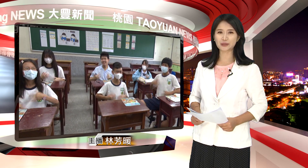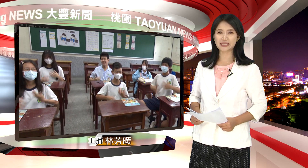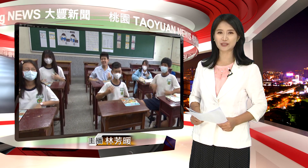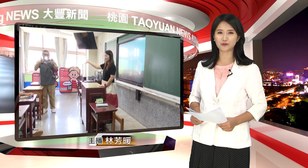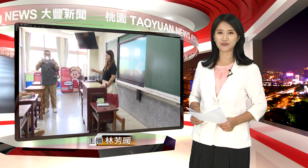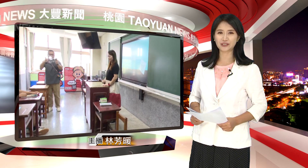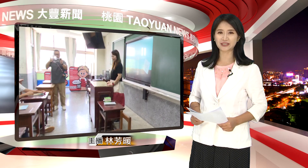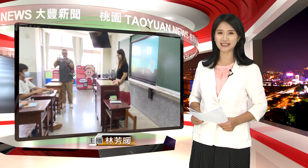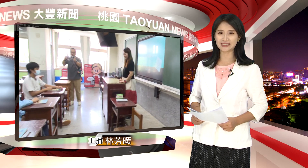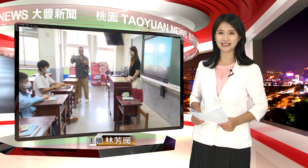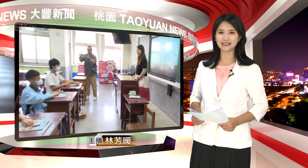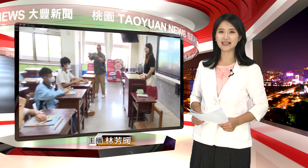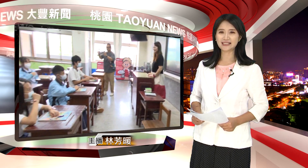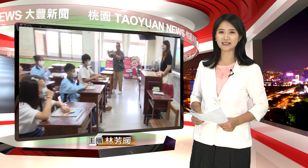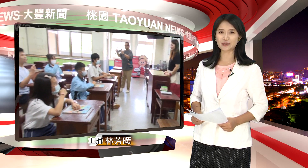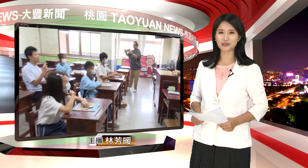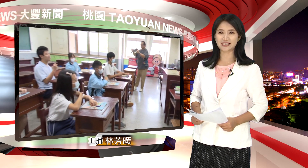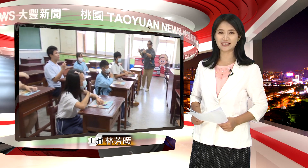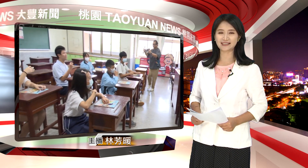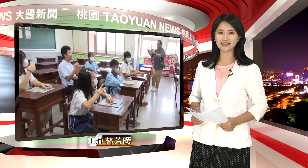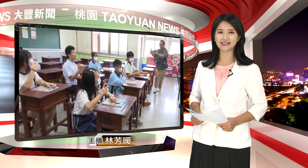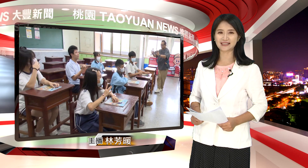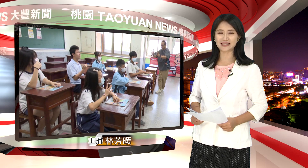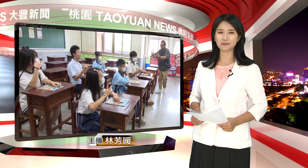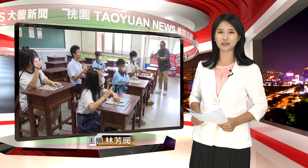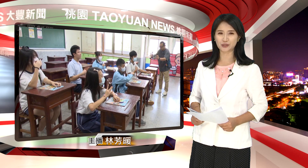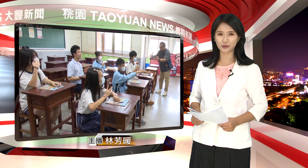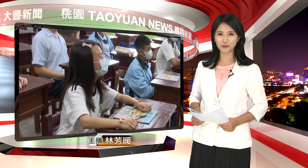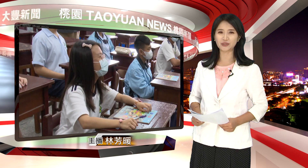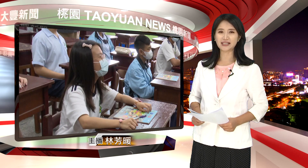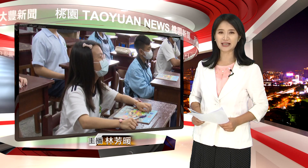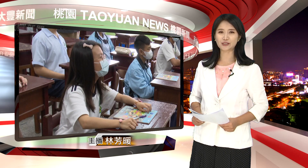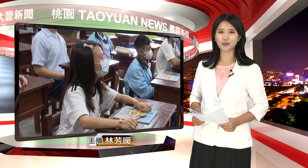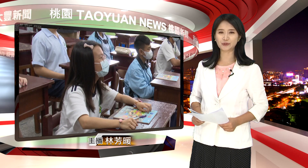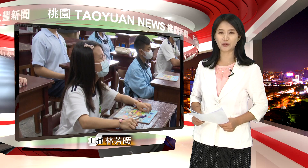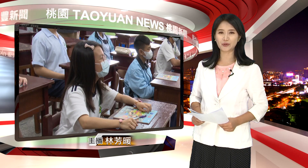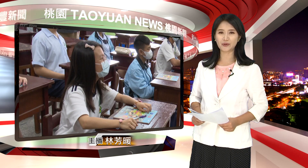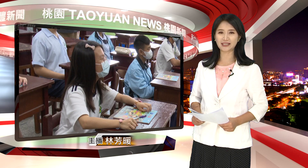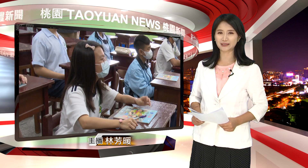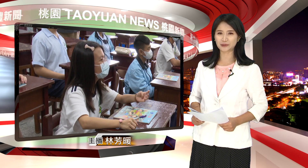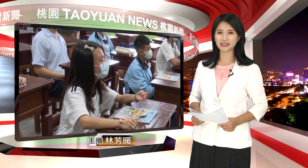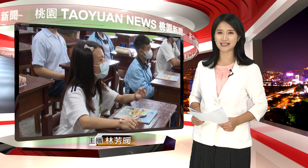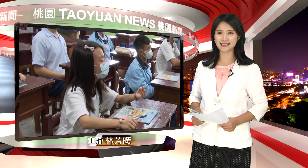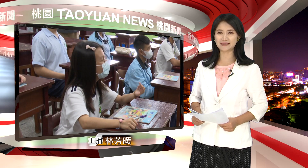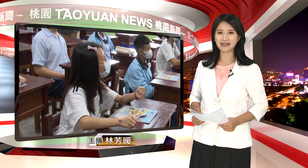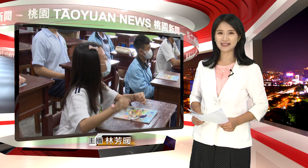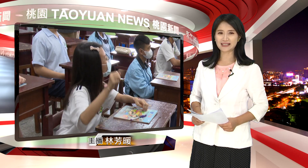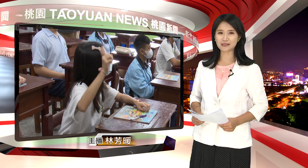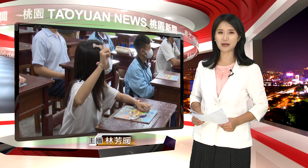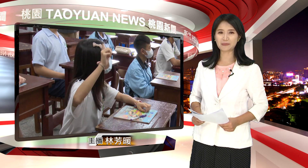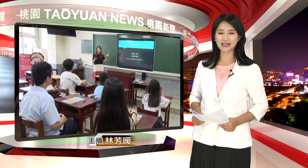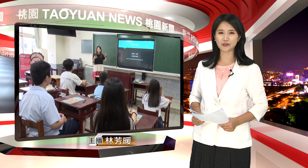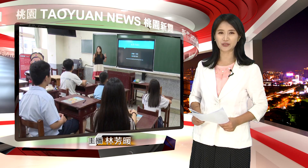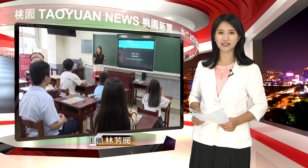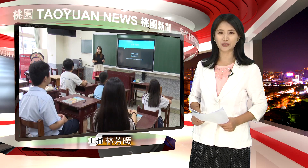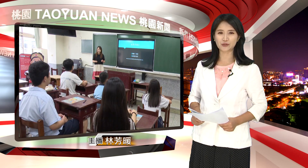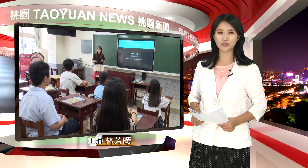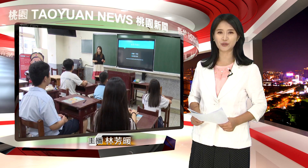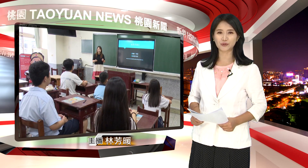周45分钟的课程，教导学生认识基本手语，感受不同文化的多样性，也希望培养学生尊重与